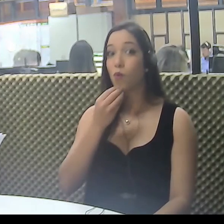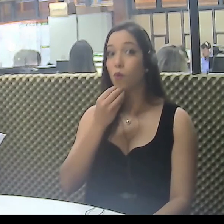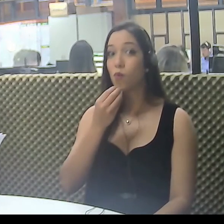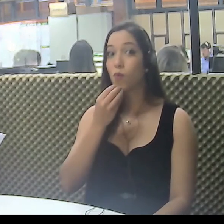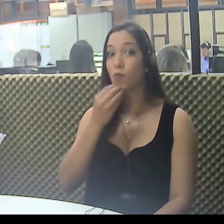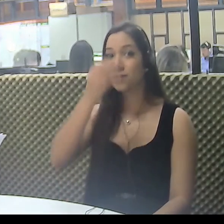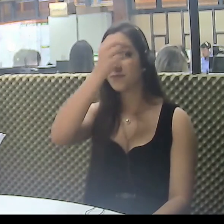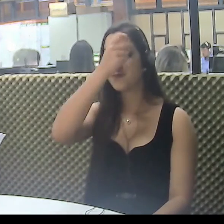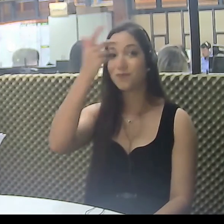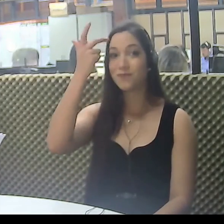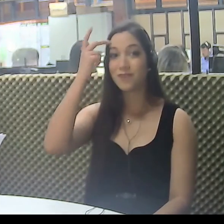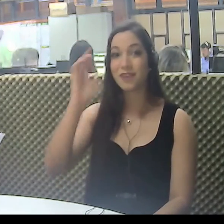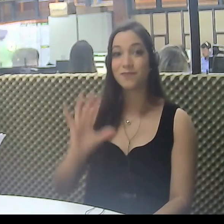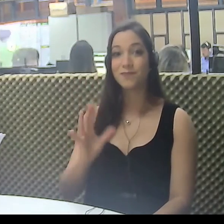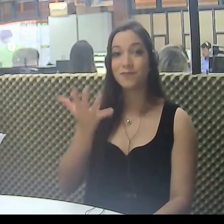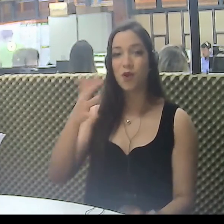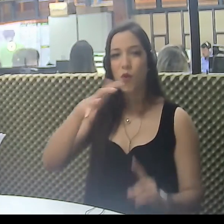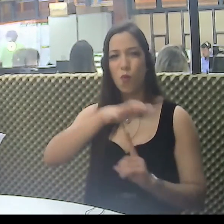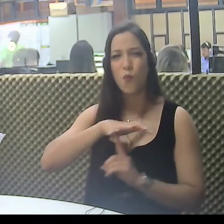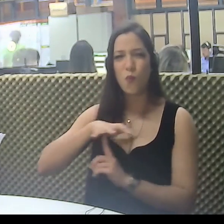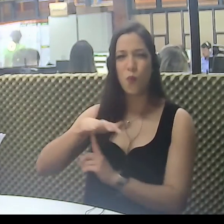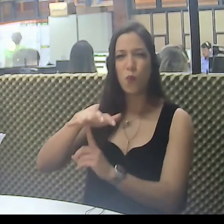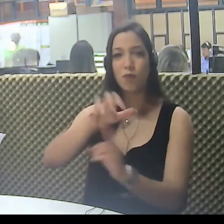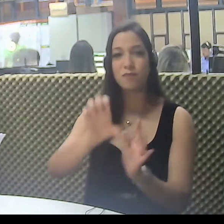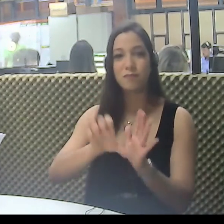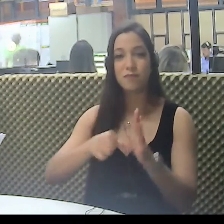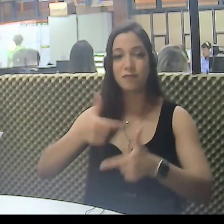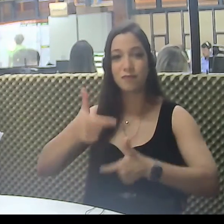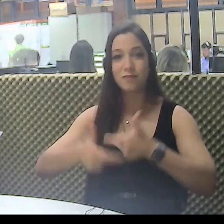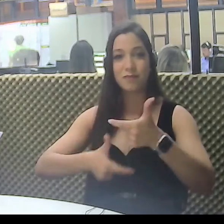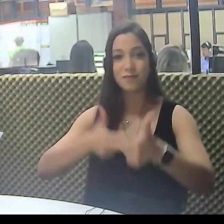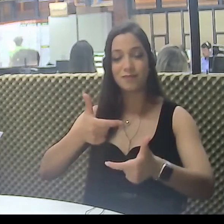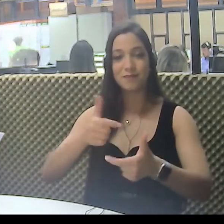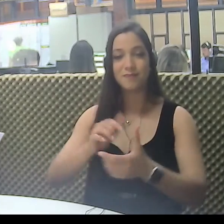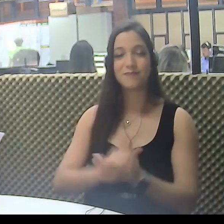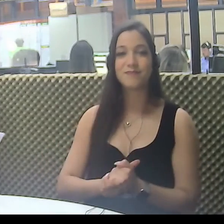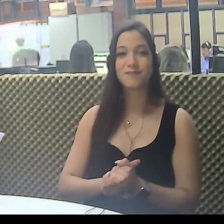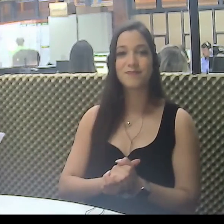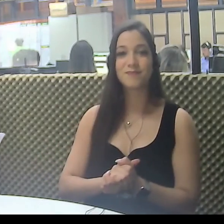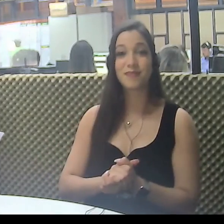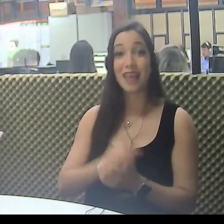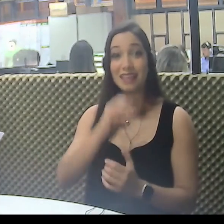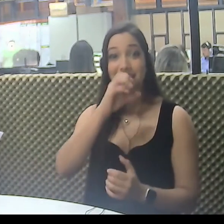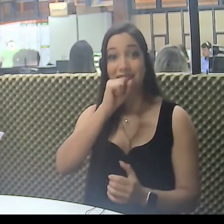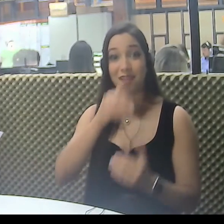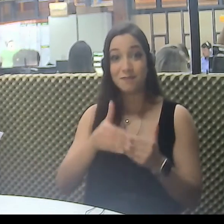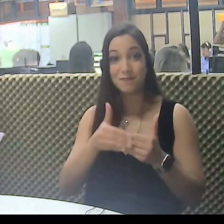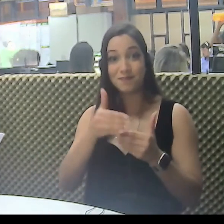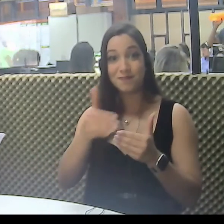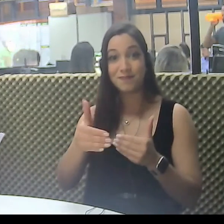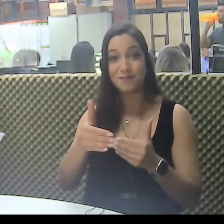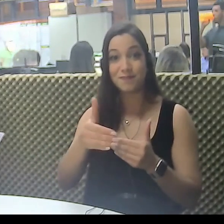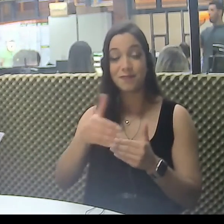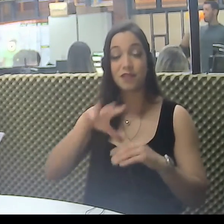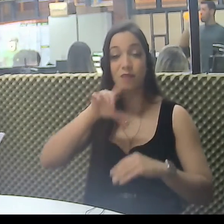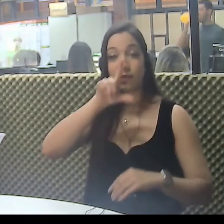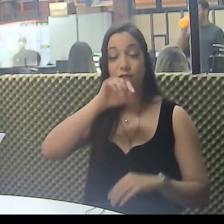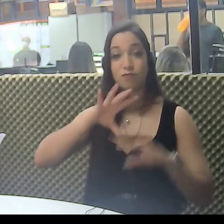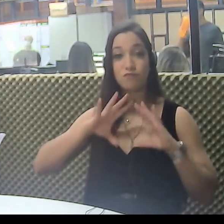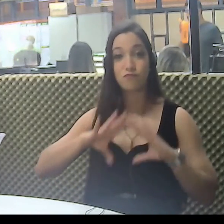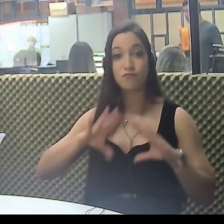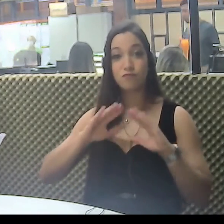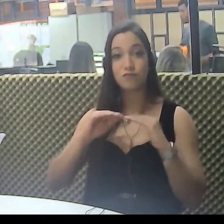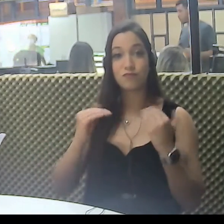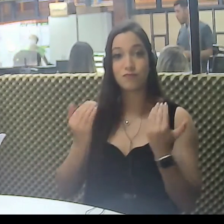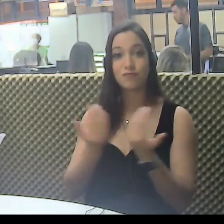Oportunidade, Prefeitura realiza o primeiro mega feirão de evento de empregos. Neste sábado, a Arena Sabiazinho